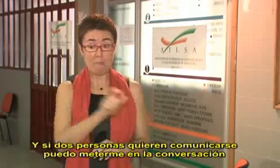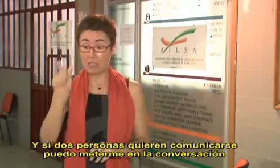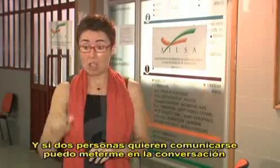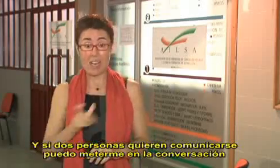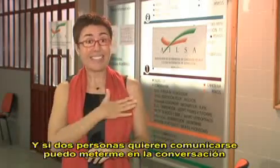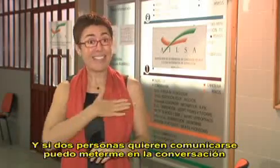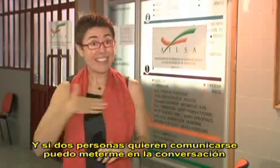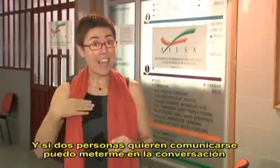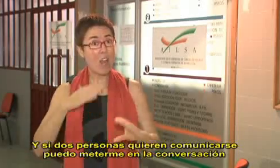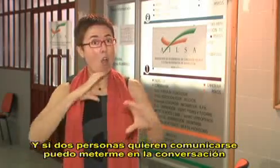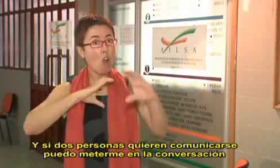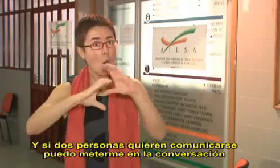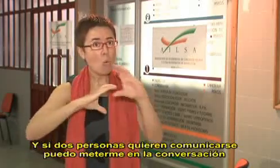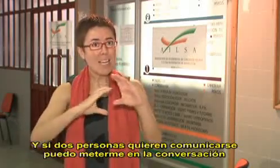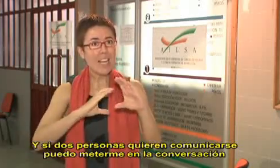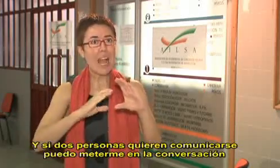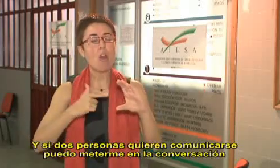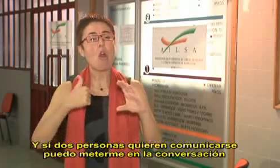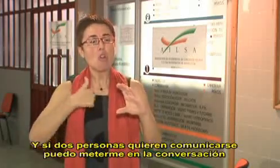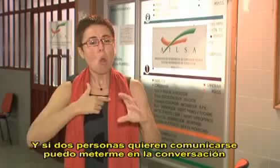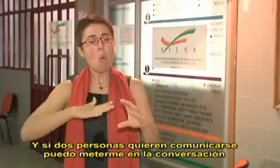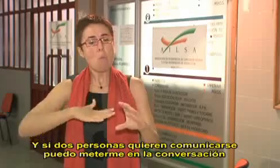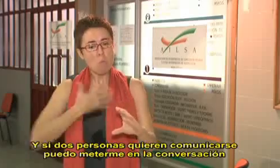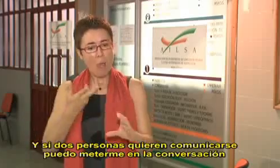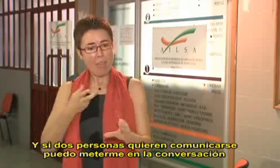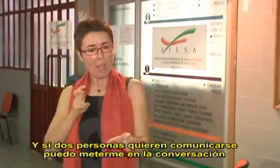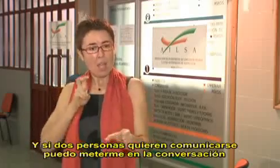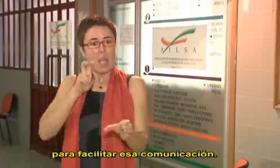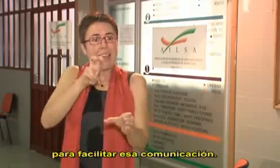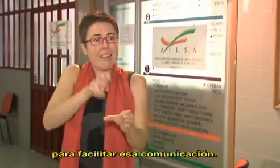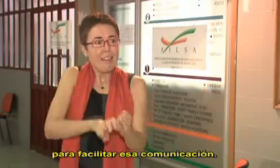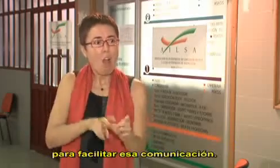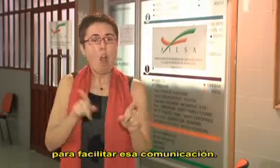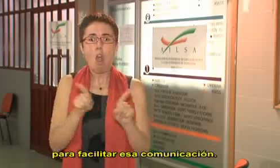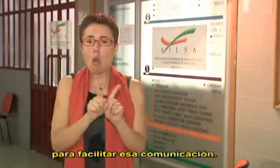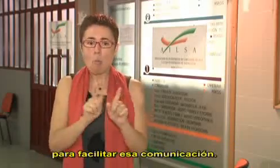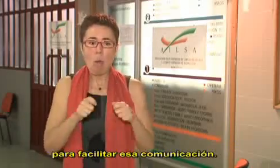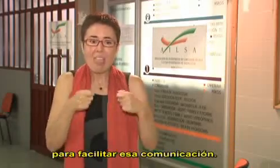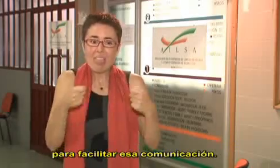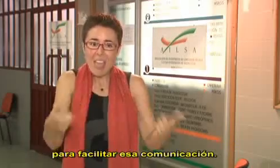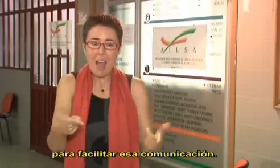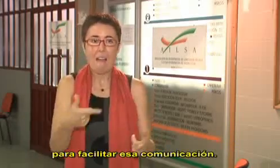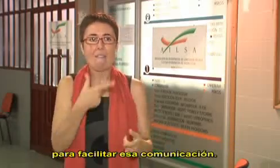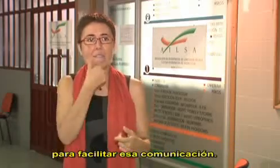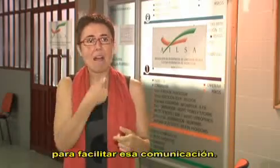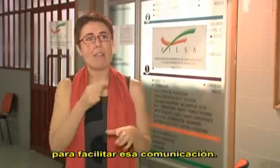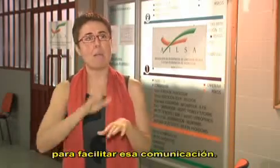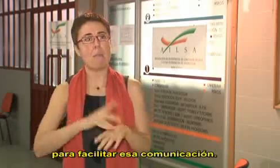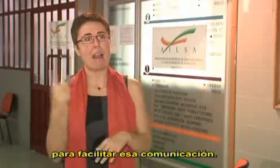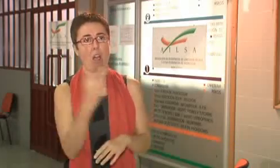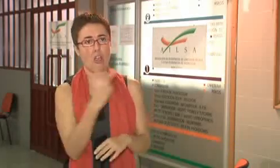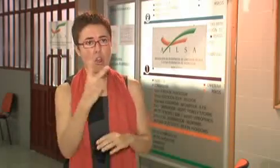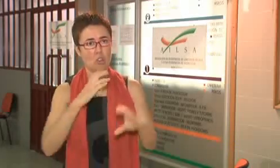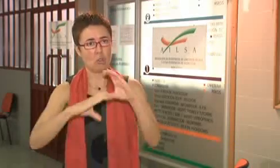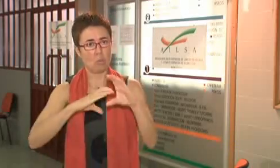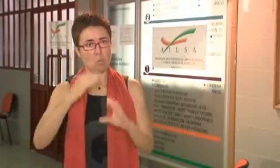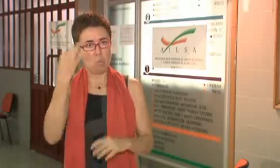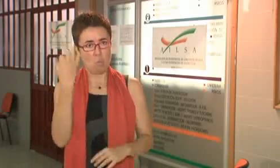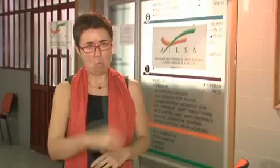personas quieren comunicarse, puedo meterme en la conversación para facilitar esa comunicación.